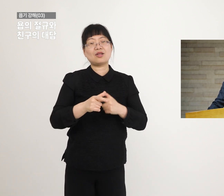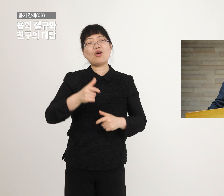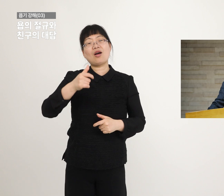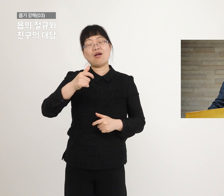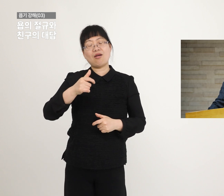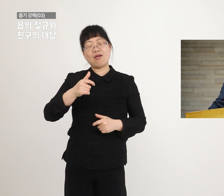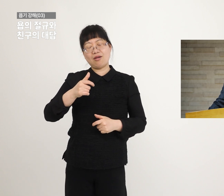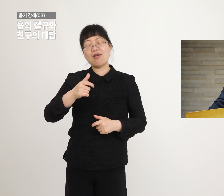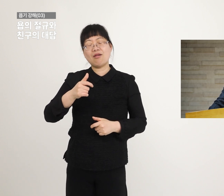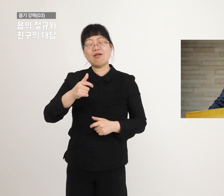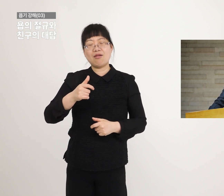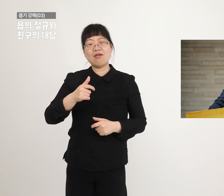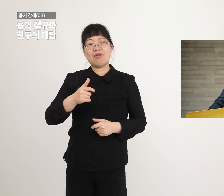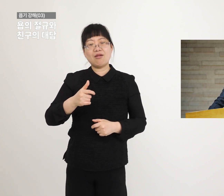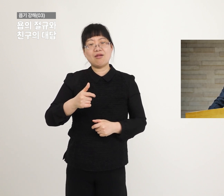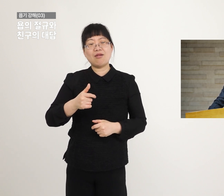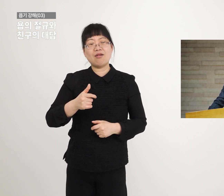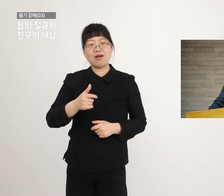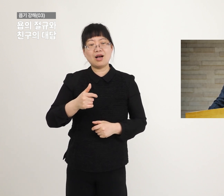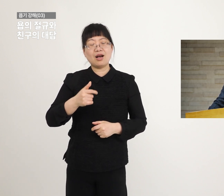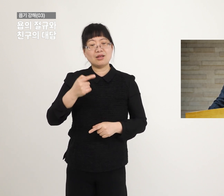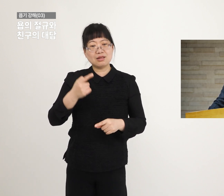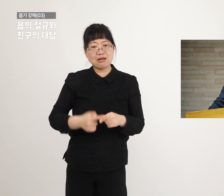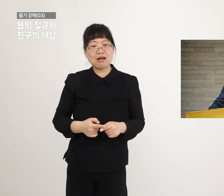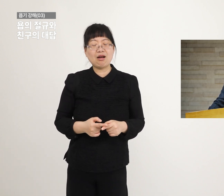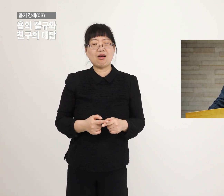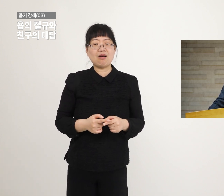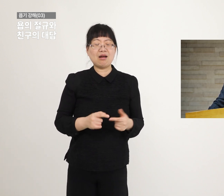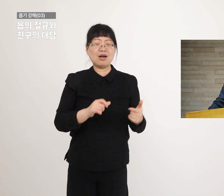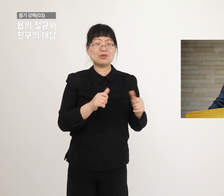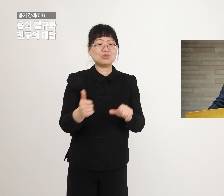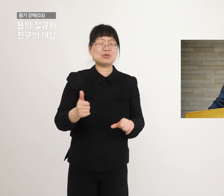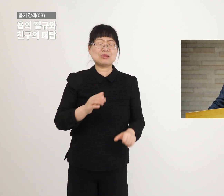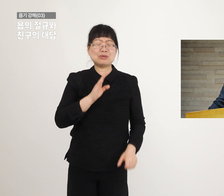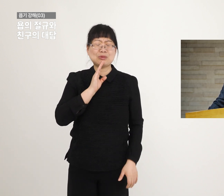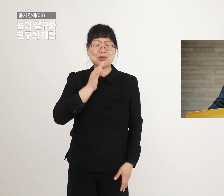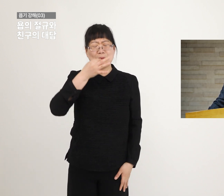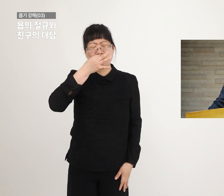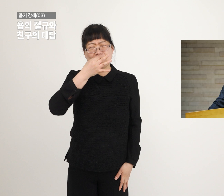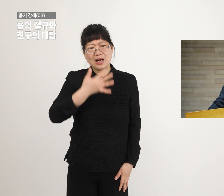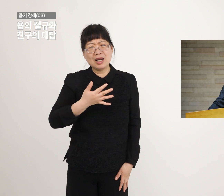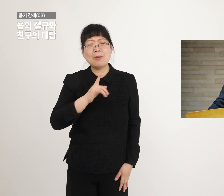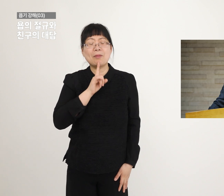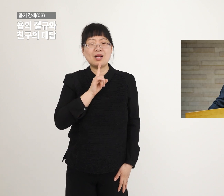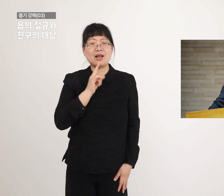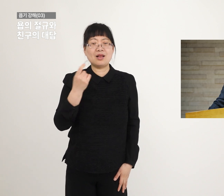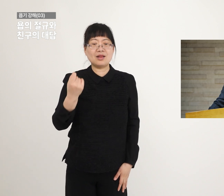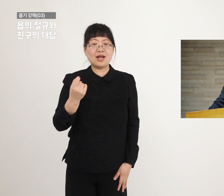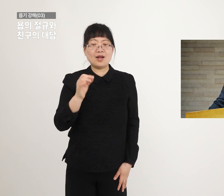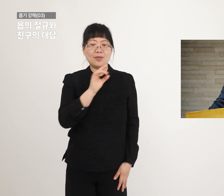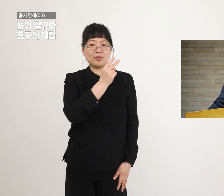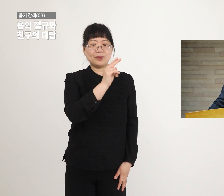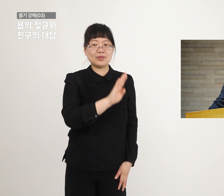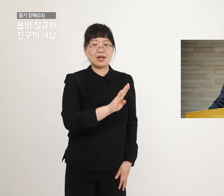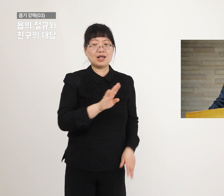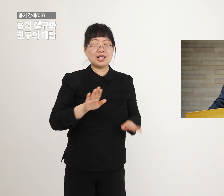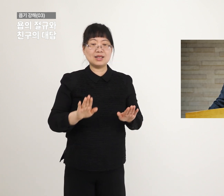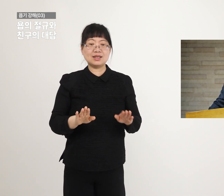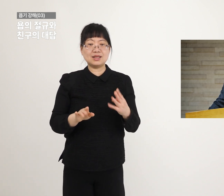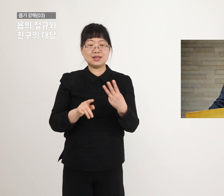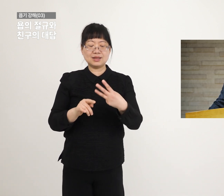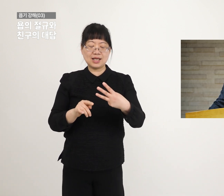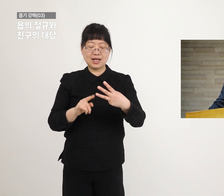더하다가. 이게 무슨 얘기입니까? 죽기도 너무 힘들구나. 그러니까 욥은 이